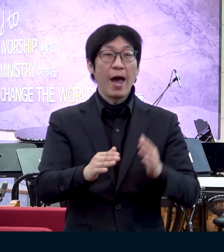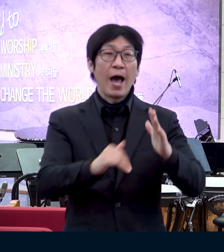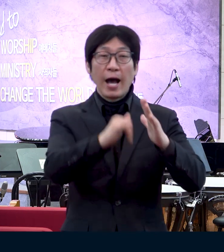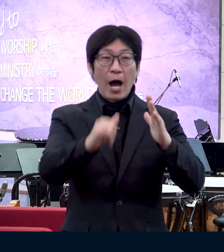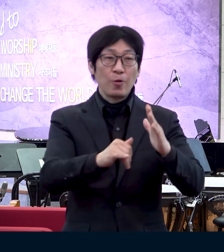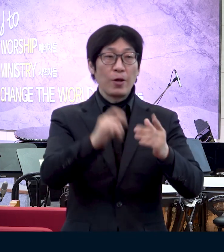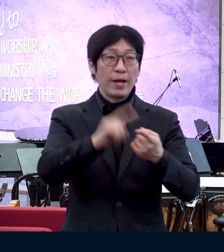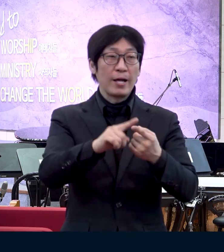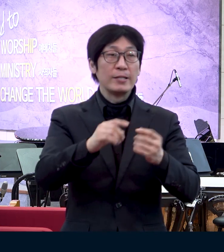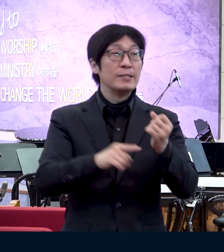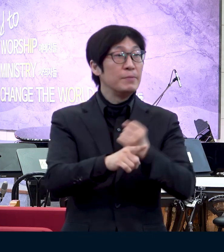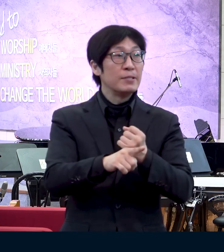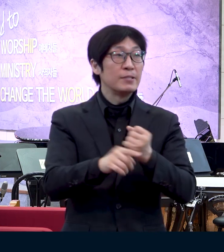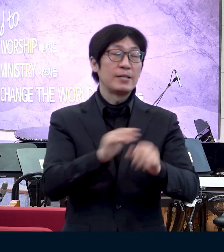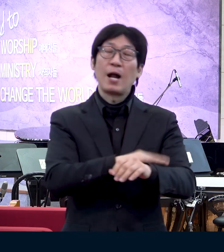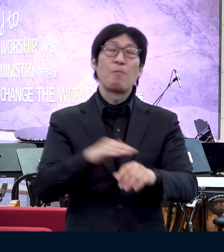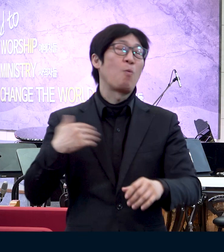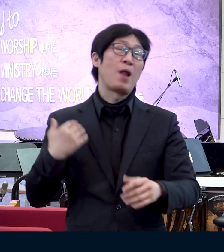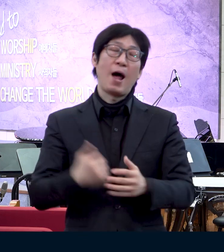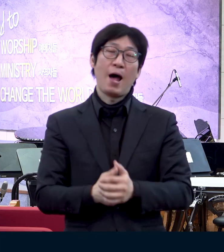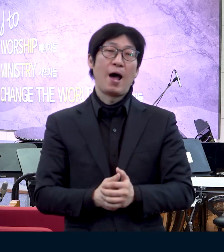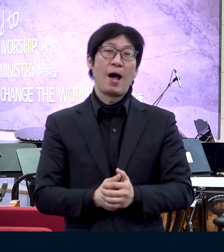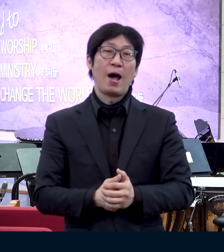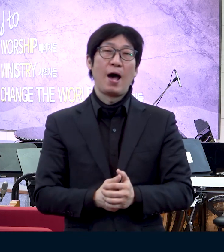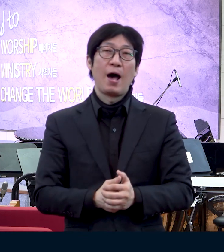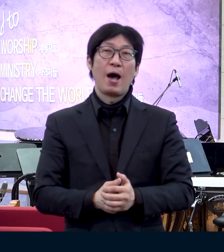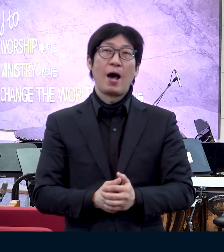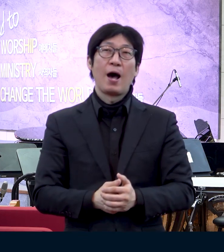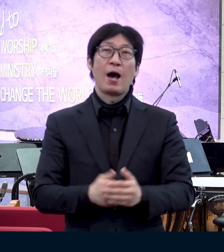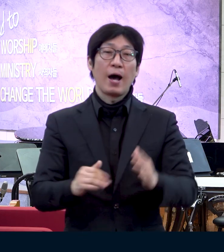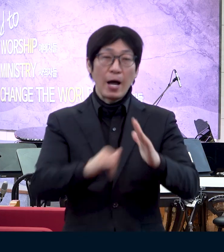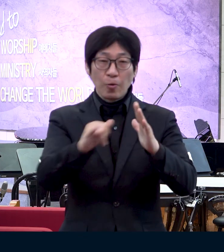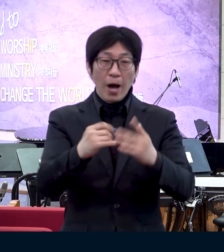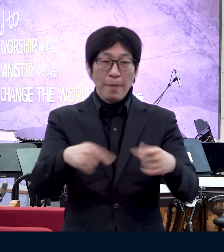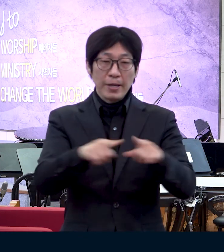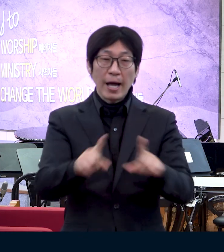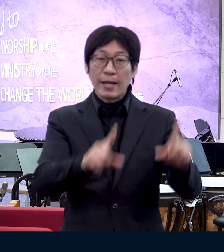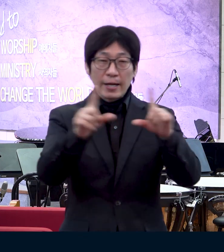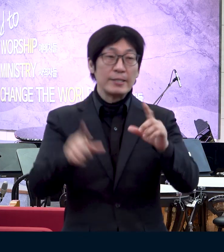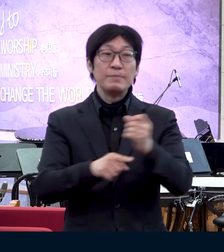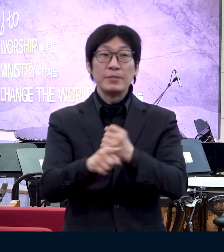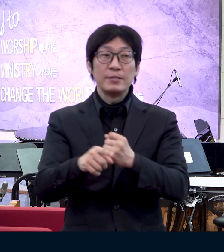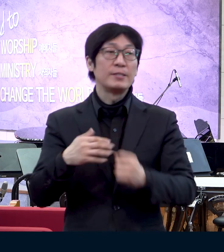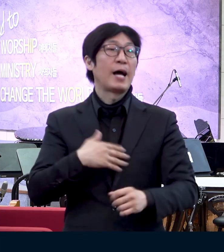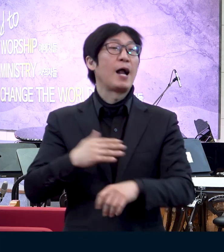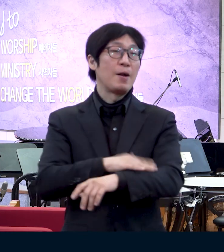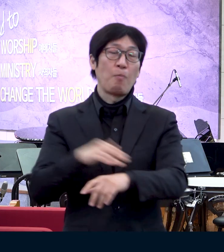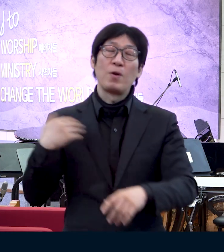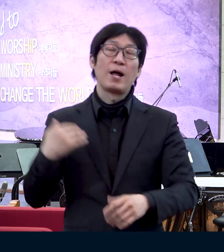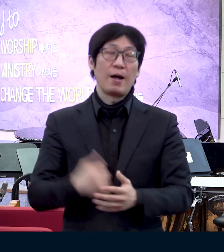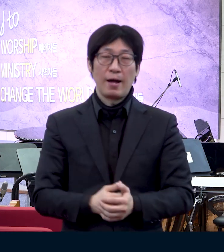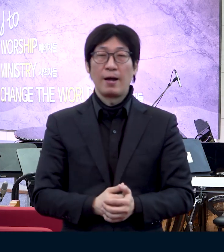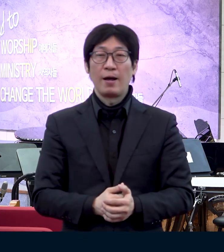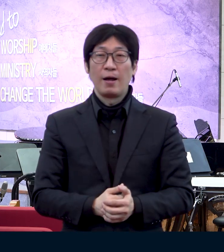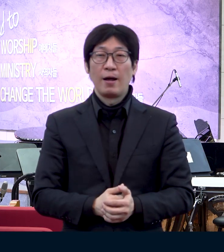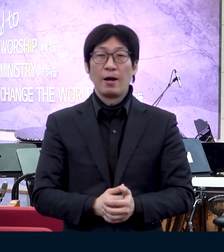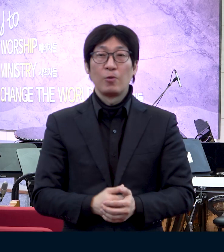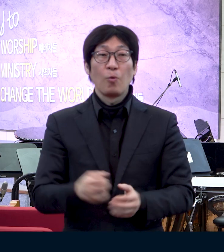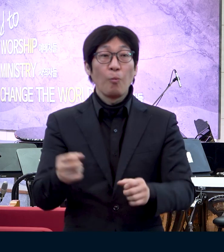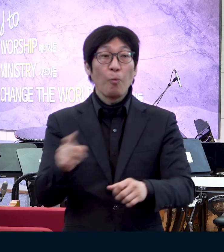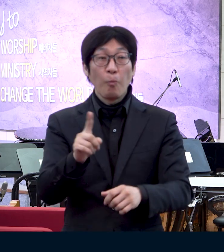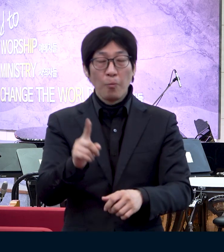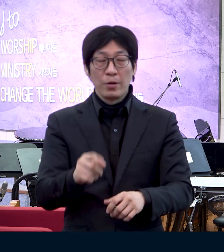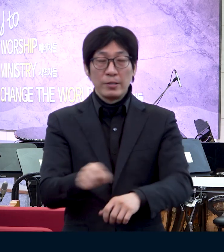가족이라는 게 뭔지, 가족을 이루고 살아간다는 게 뭔지, 이걸 잘 생각을 못했어요. 특히 저는